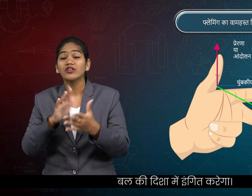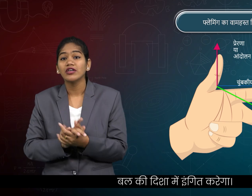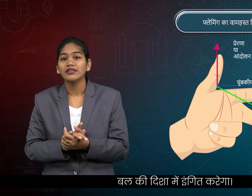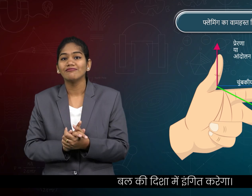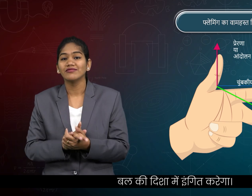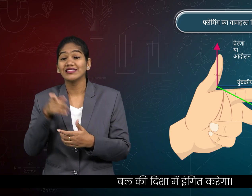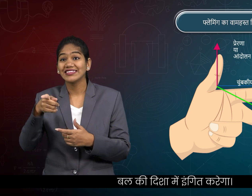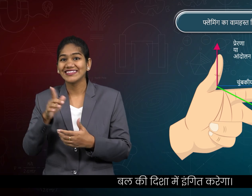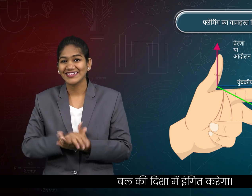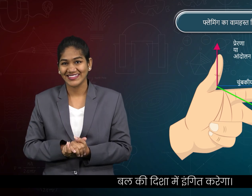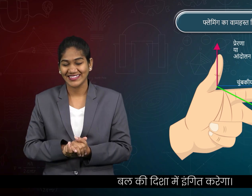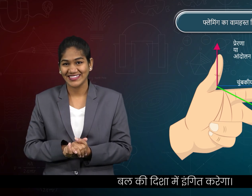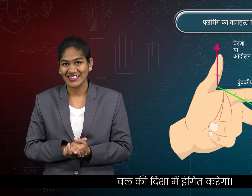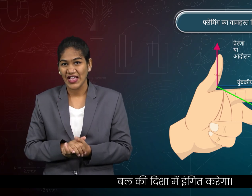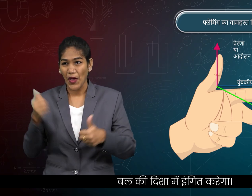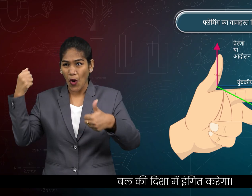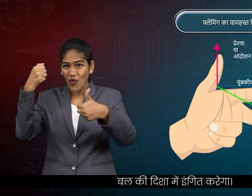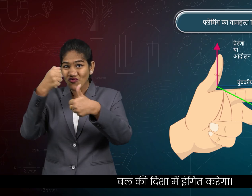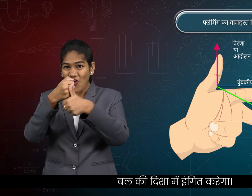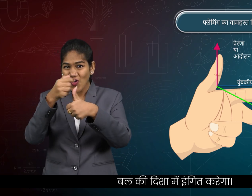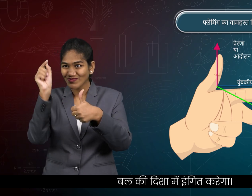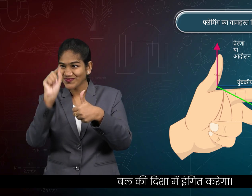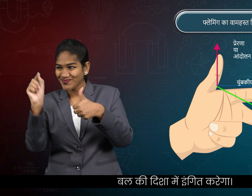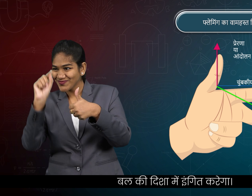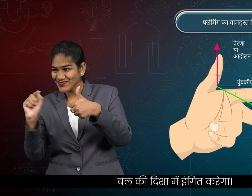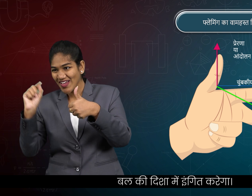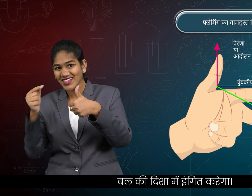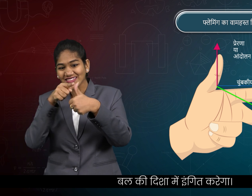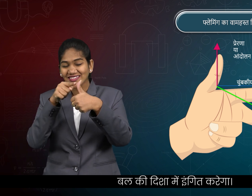की दिशा में इंगित करेगा।